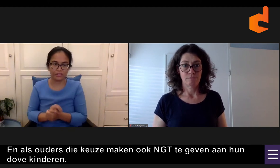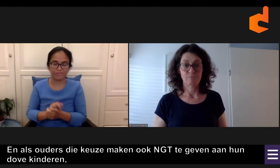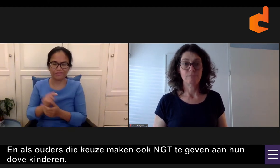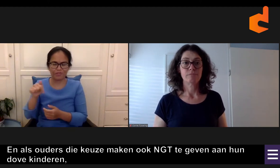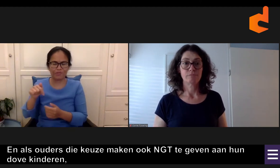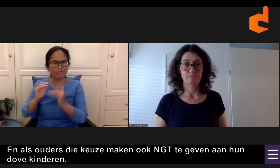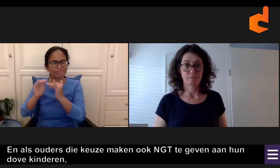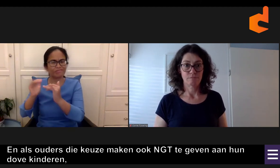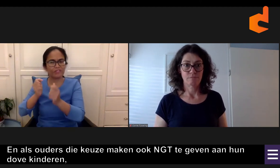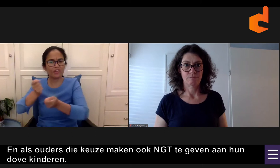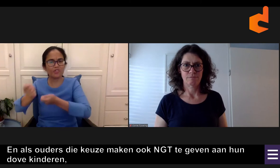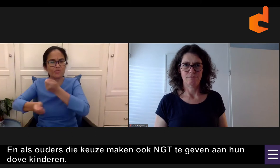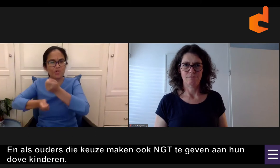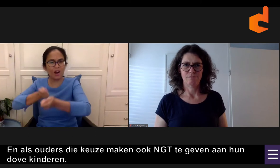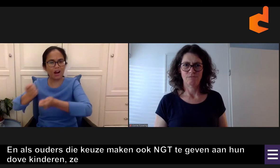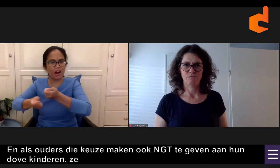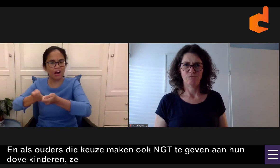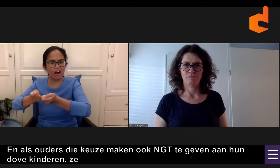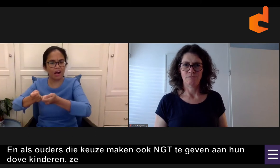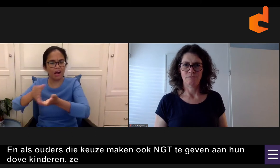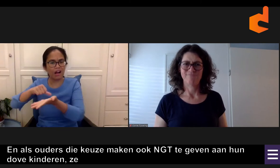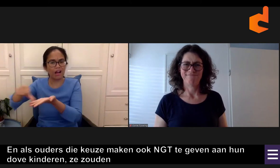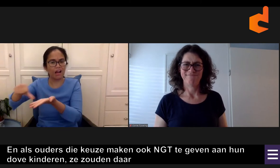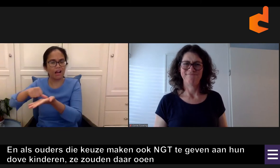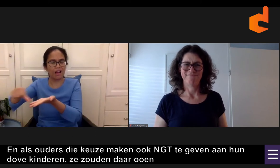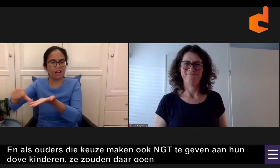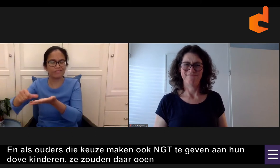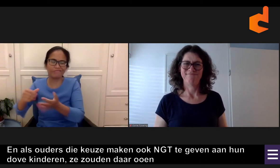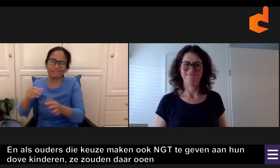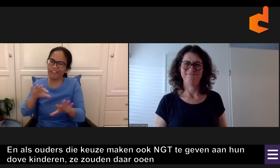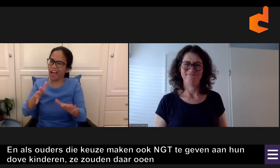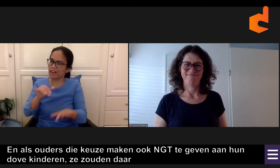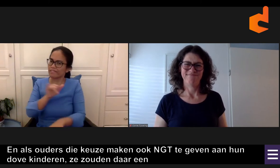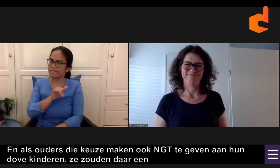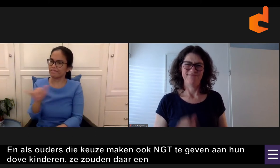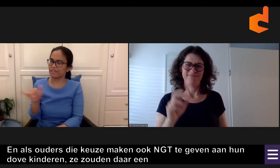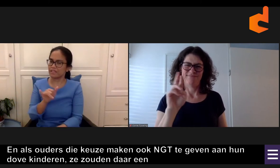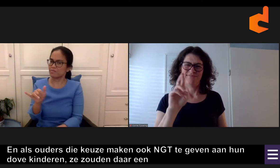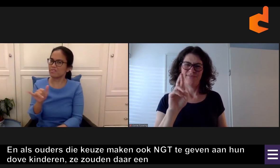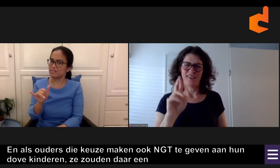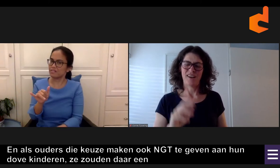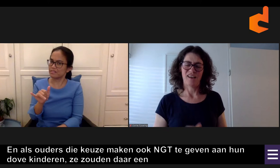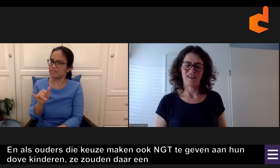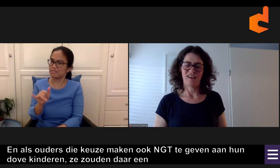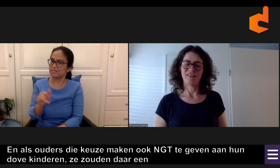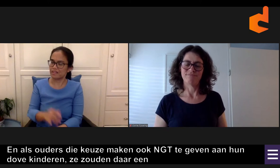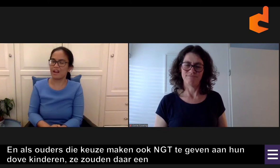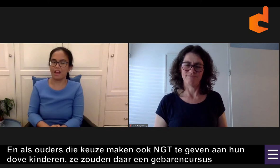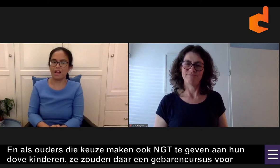dus zij zouden daar een gebarencursus voor kunnen volgen. Het probleem is alleen dat dat op dit moment vanuit de zorg wordt geregeld. En dat is eigenlijk